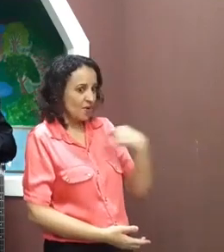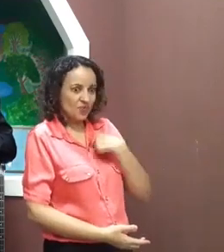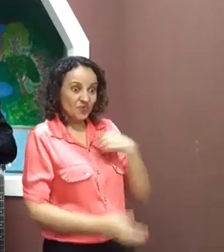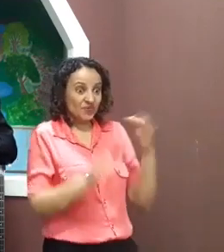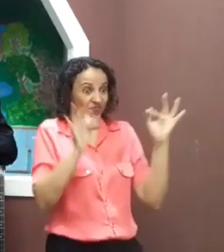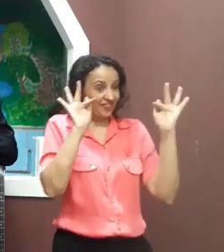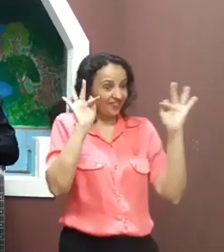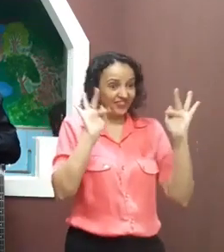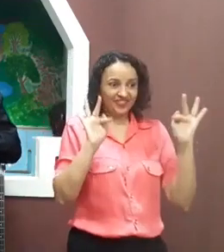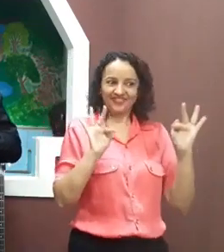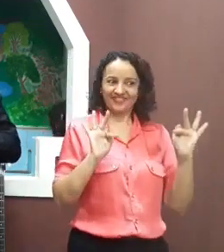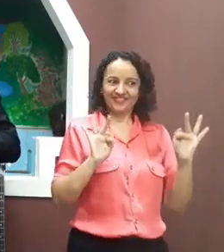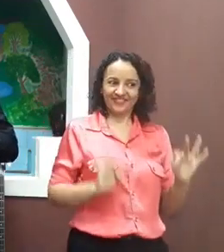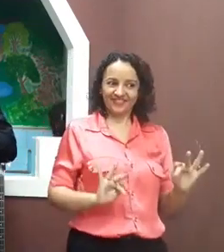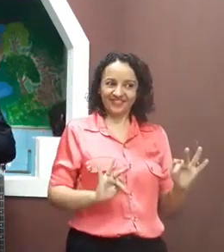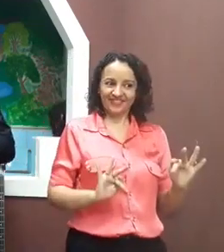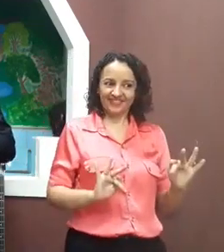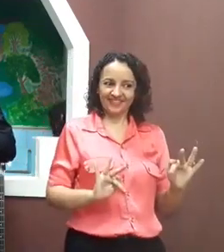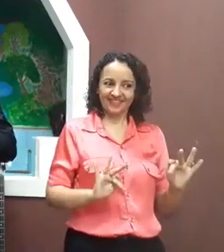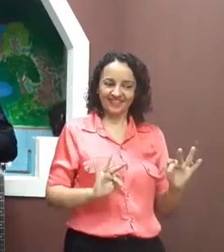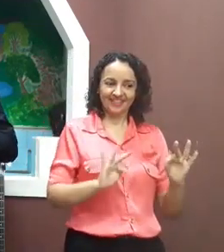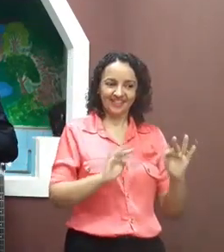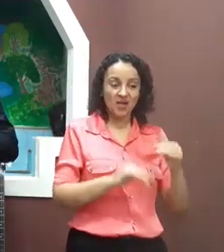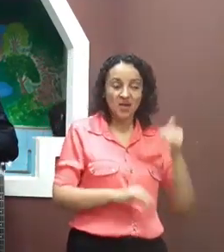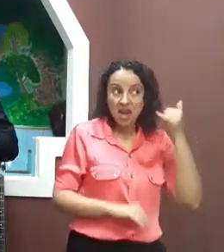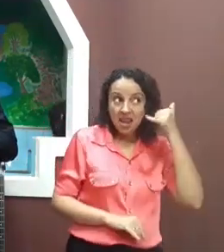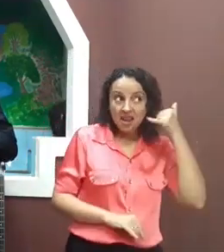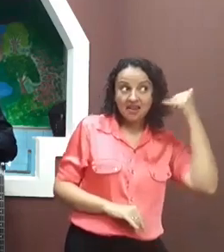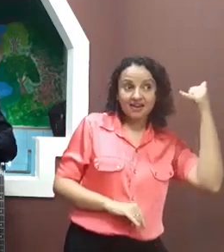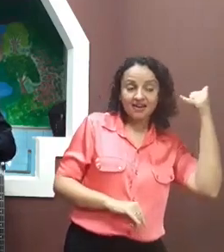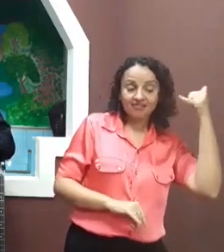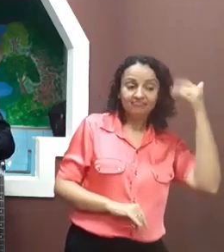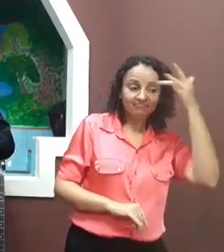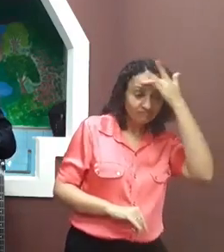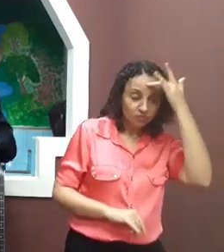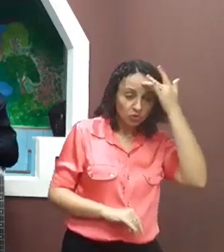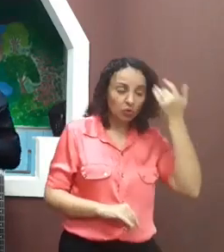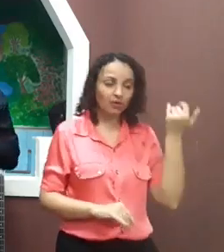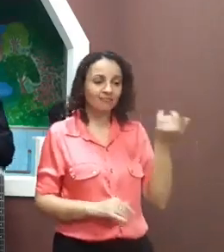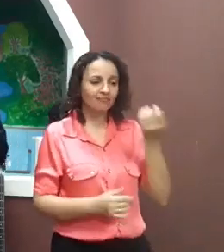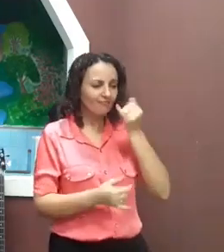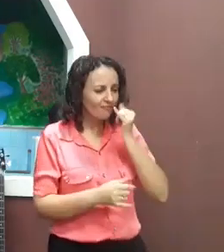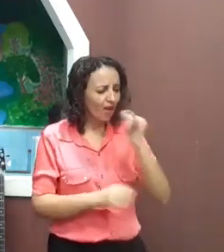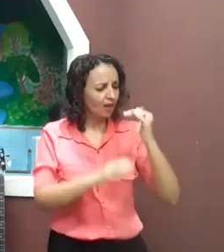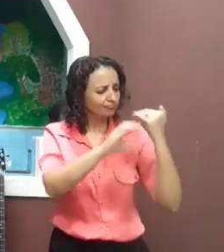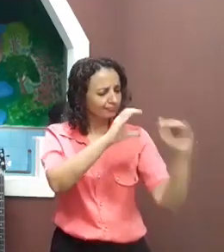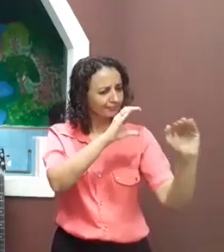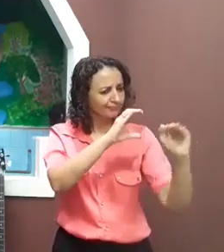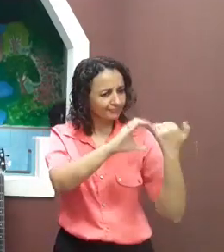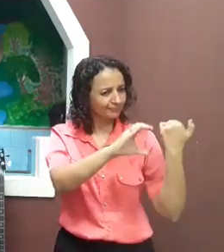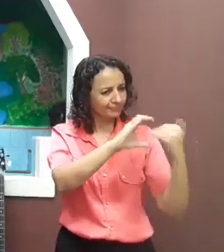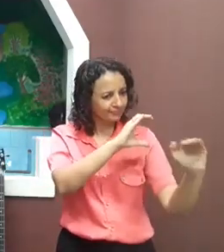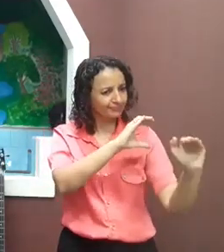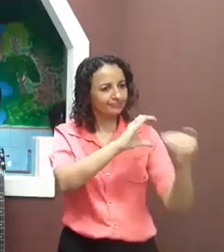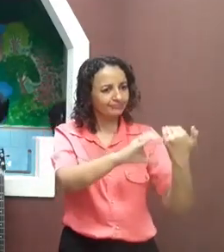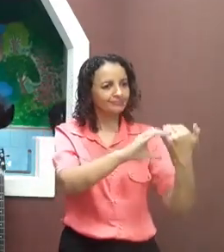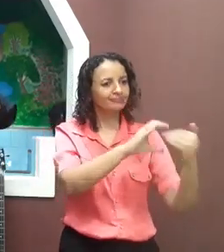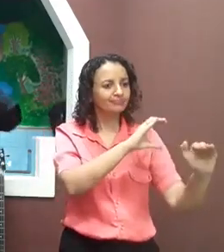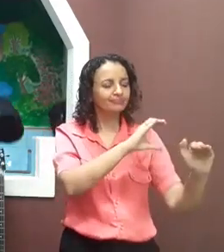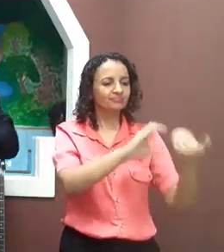Quando você recebe o telefonema de alguém da igreja. Quando você recebe uma mensagem do WhatsApp de